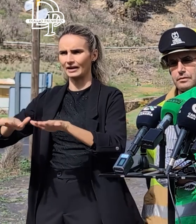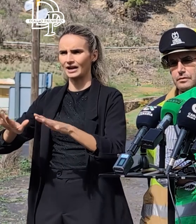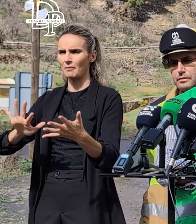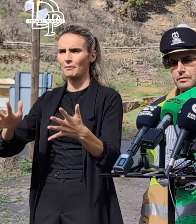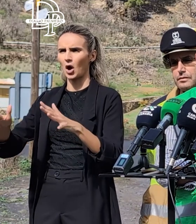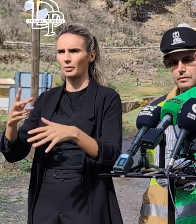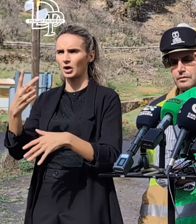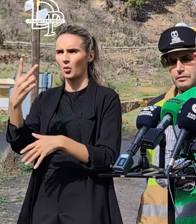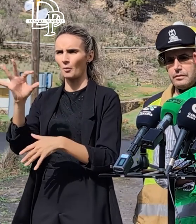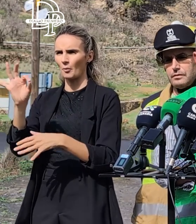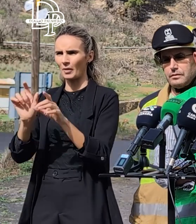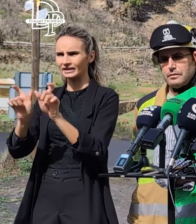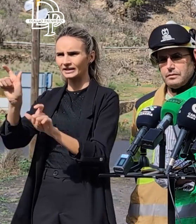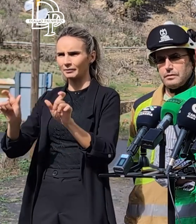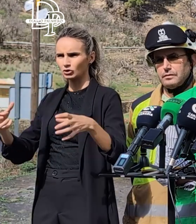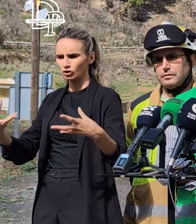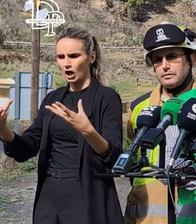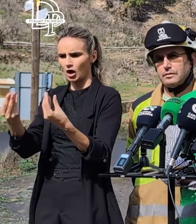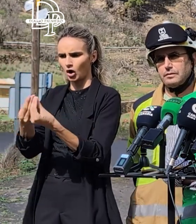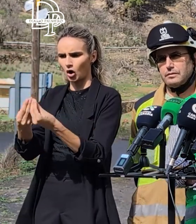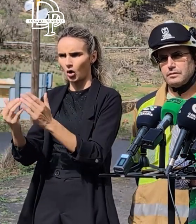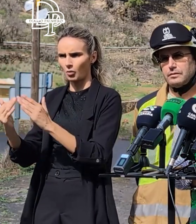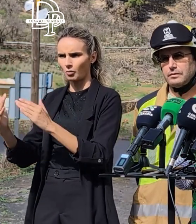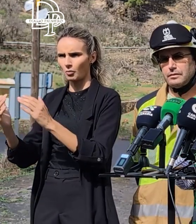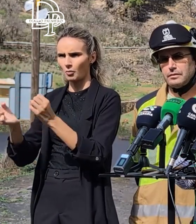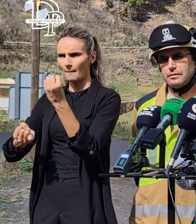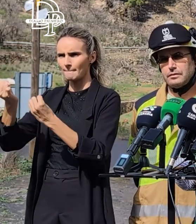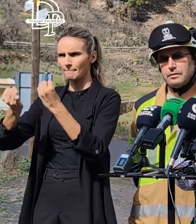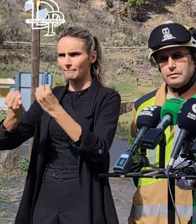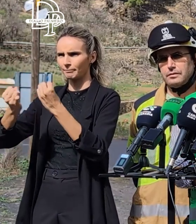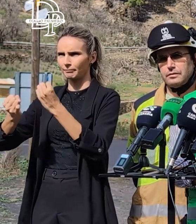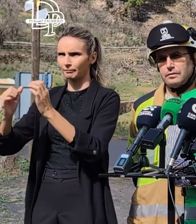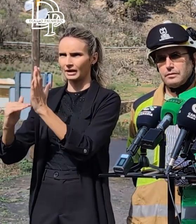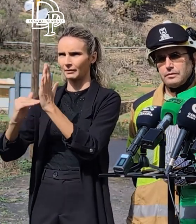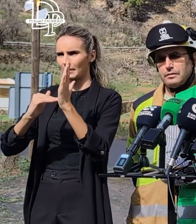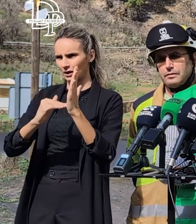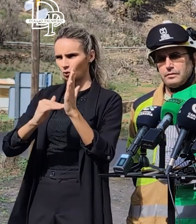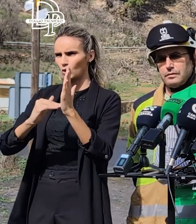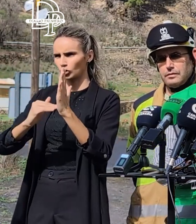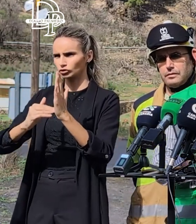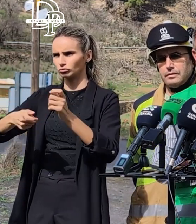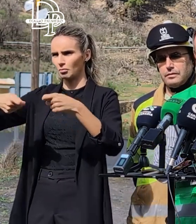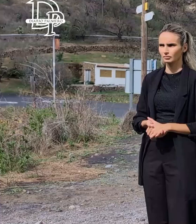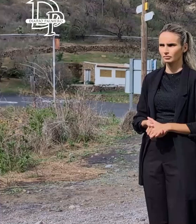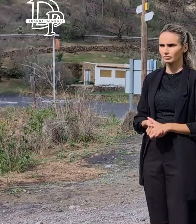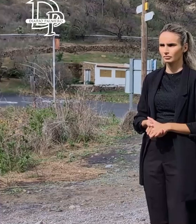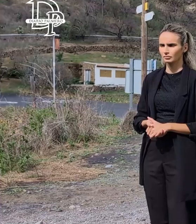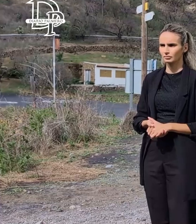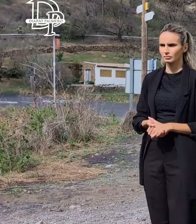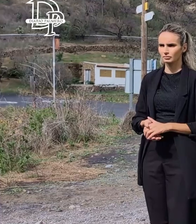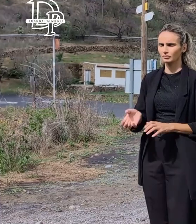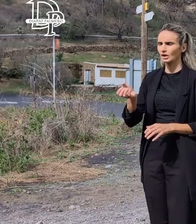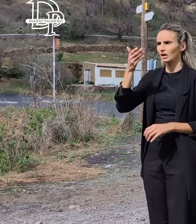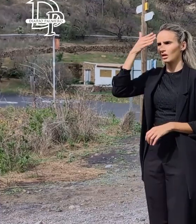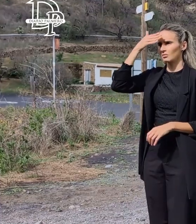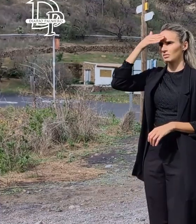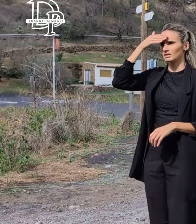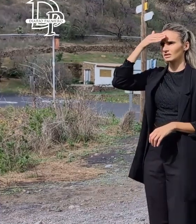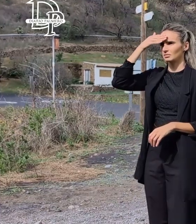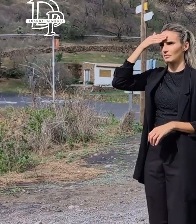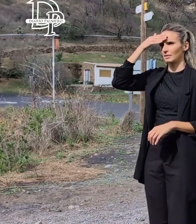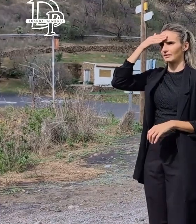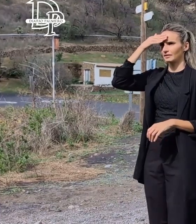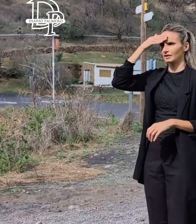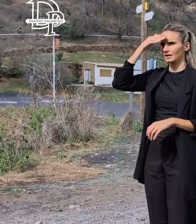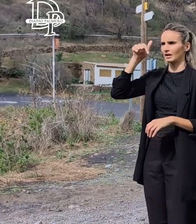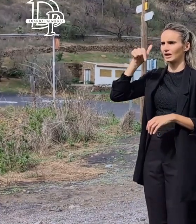20 personas con el apoyo de dos vehículos pesados y con un ligero disuasorio. Bueno, principalmente ataque indirecto